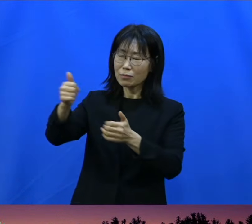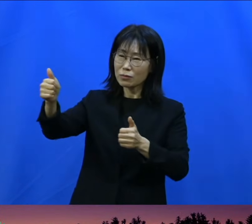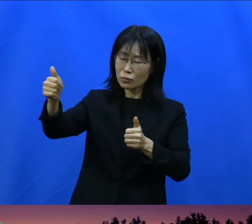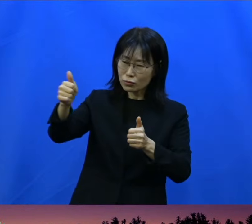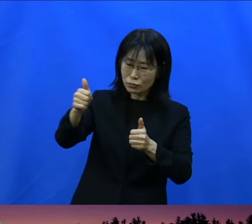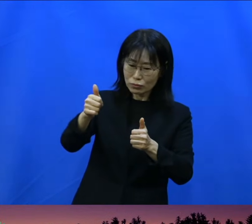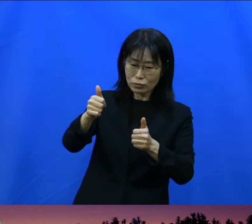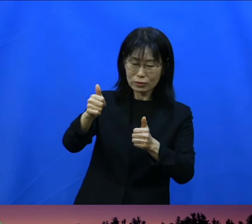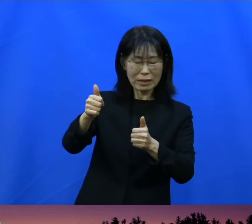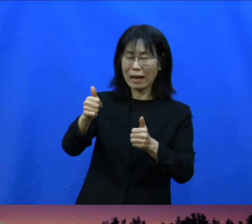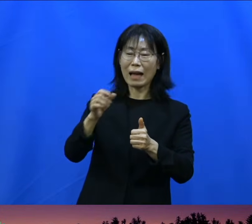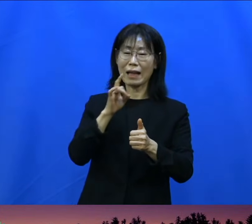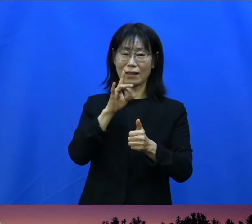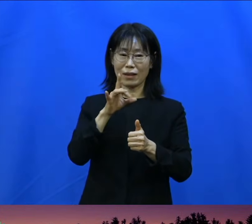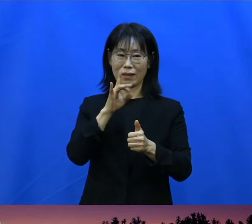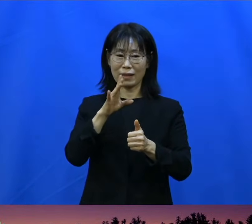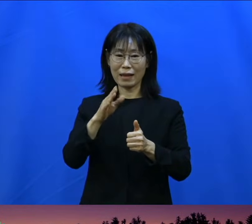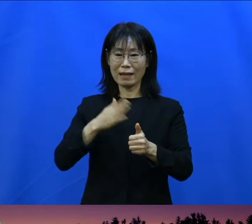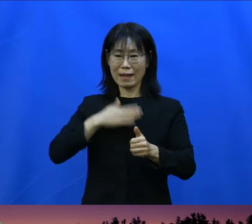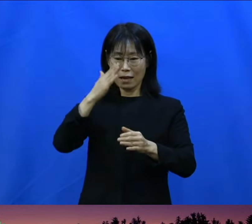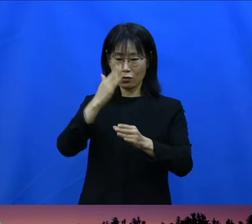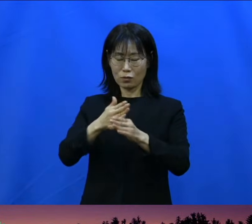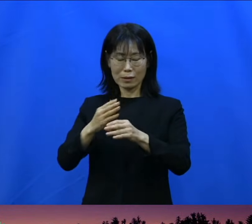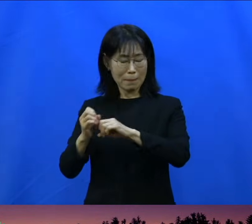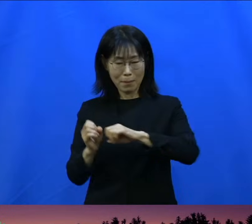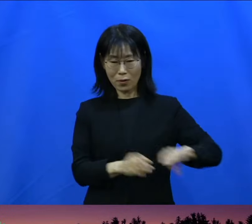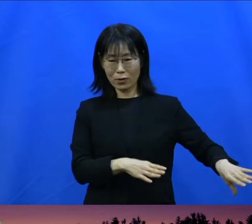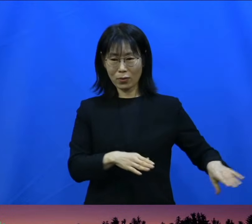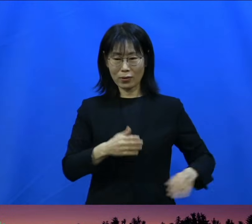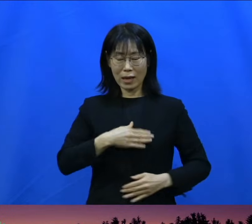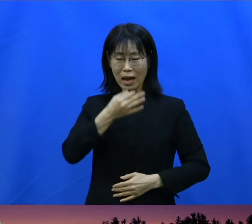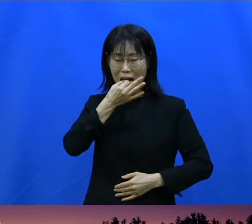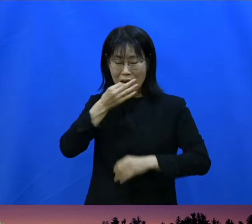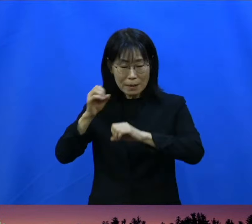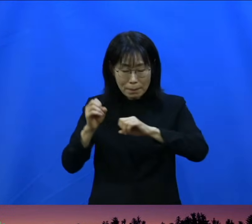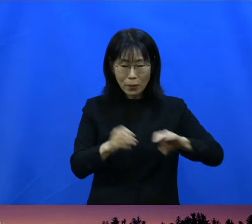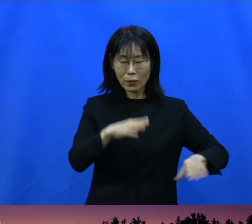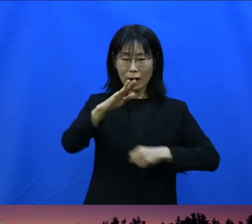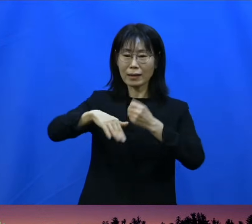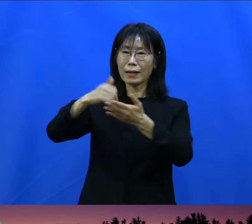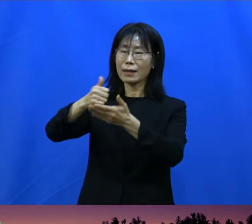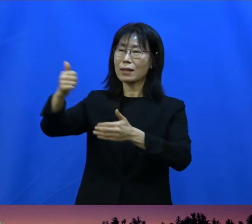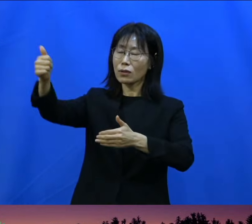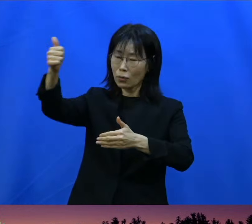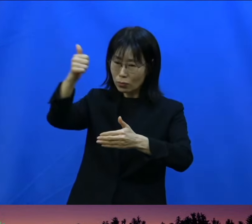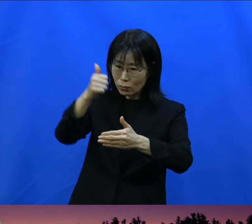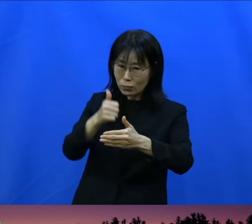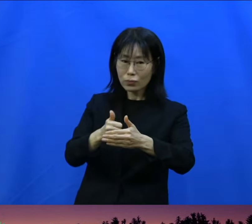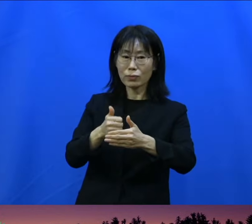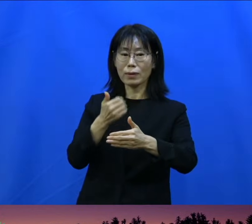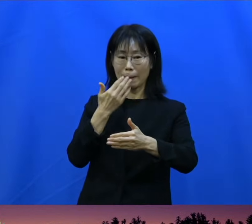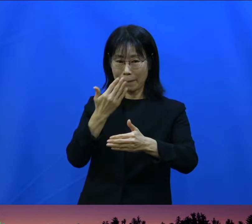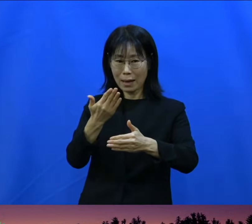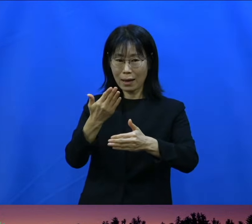이름으로 우상을 섬기고 있는 거예요. 네. 그 신앙이 맴도는 거예요. 절대 변화가 없어요.